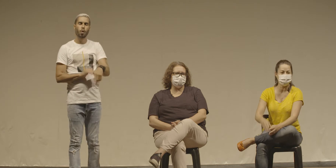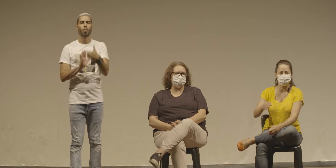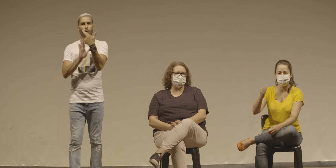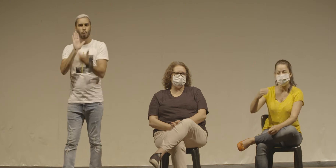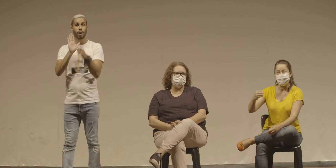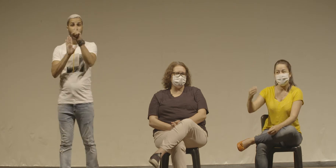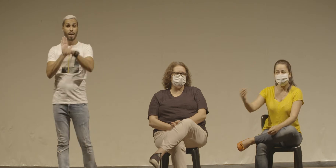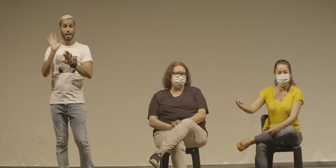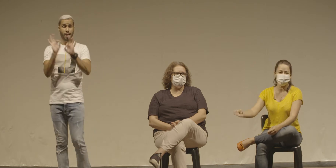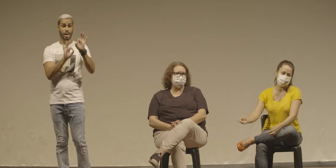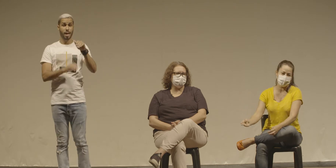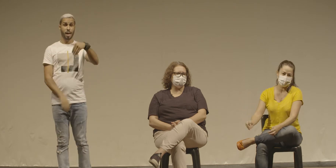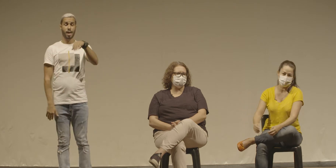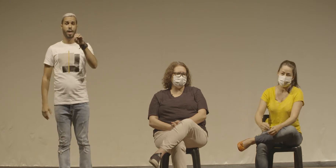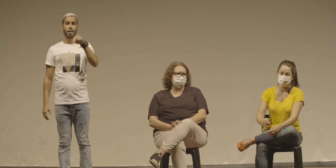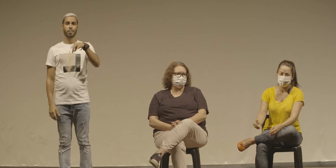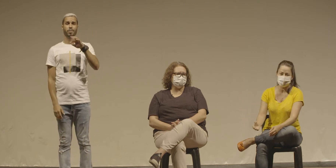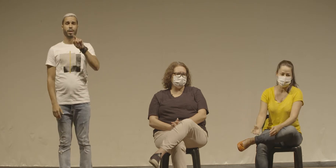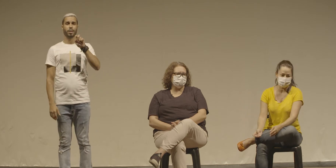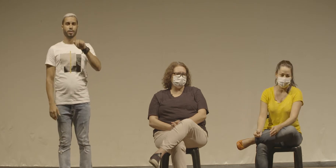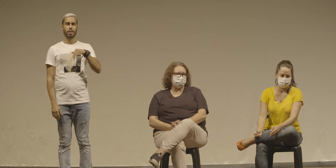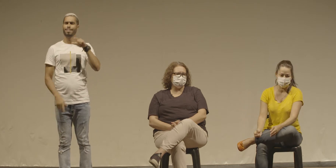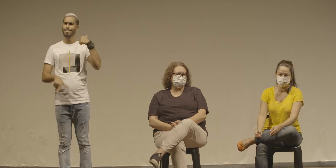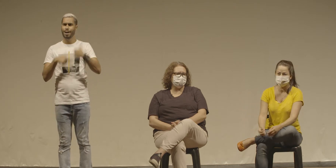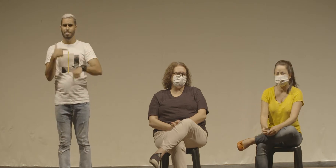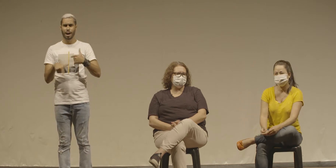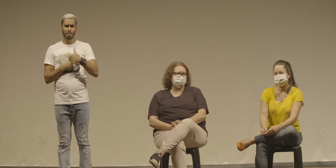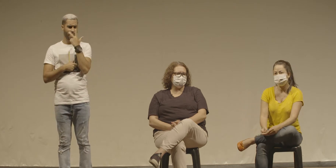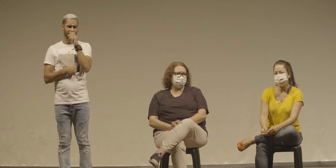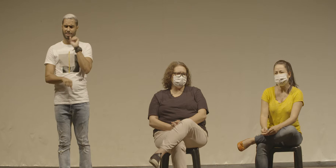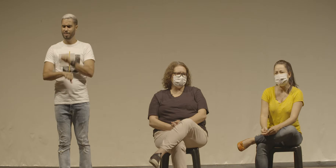são trabalhos que eles não cessam e levam meses para ficar pronto.